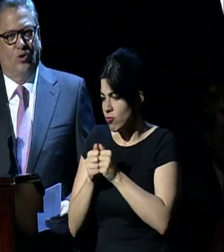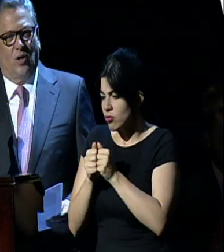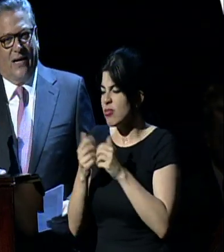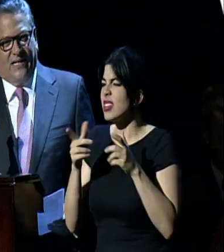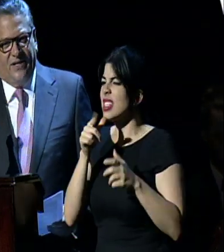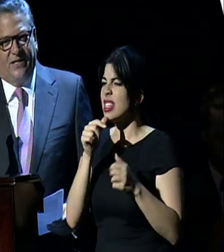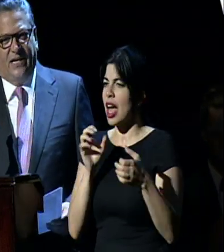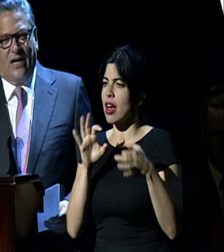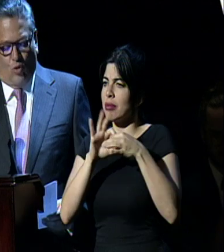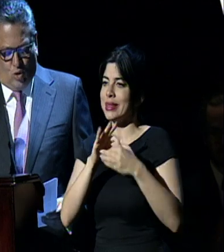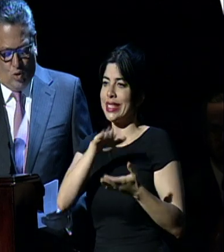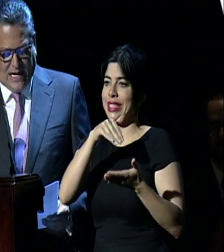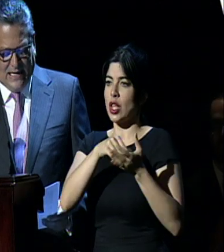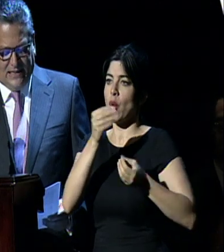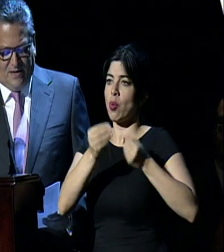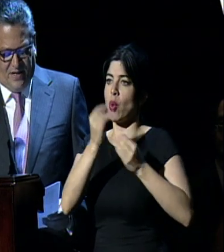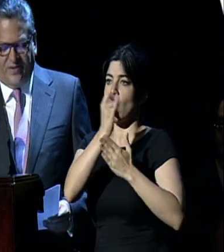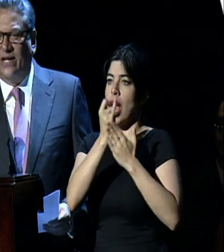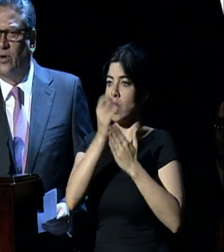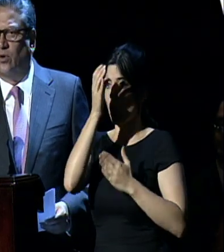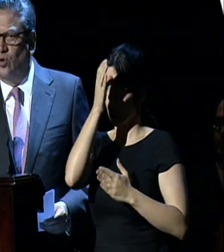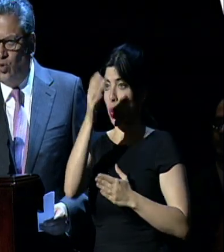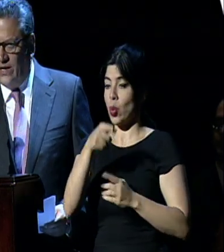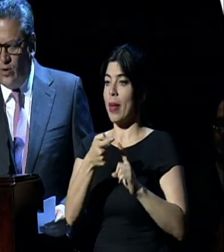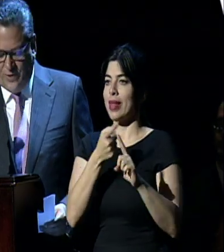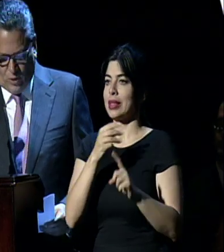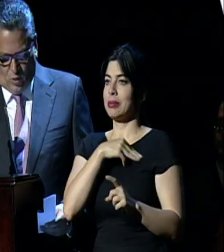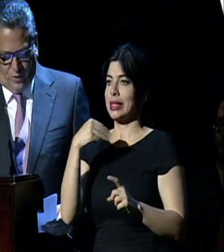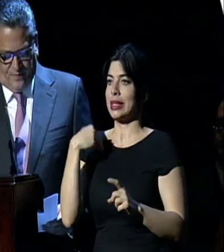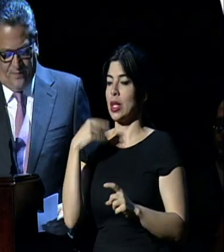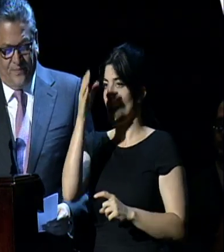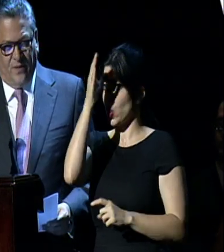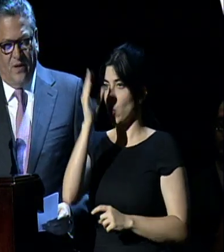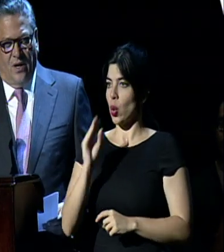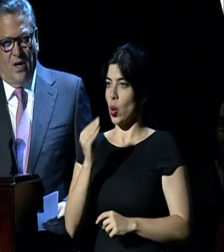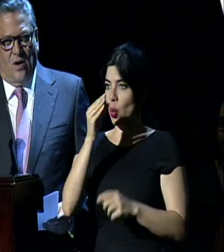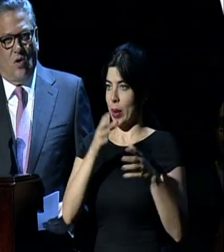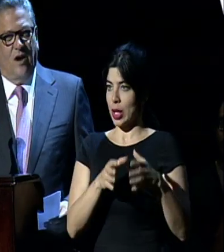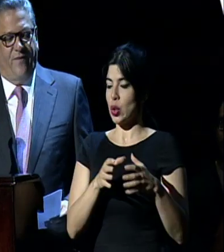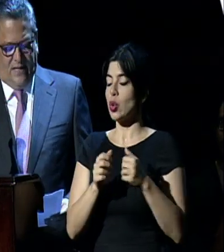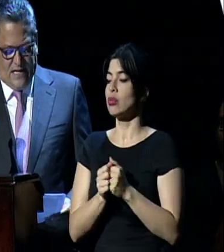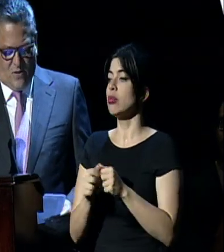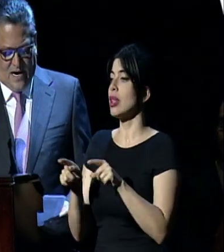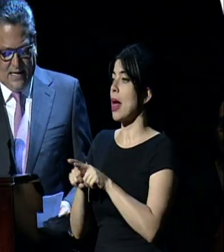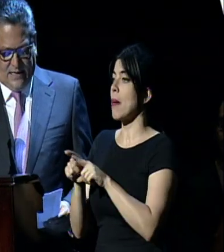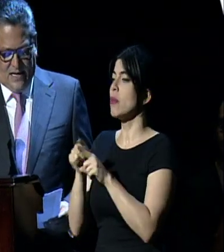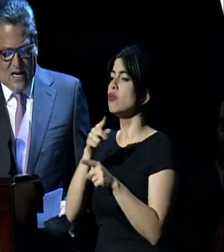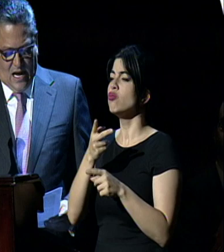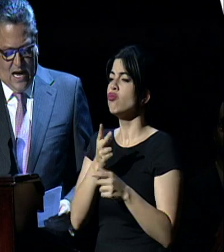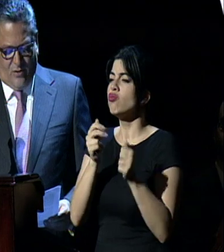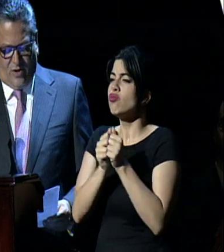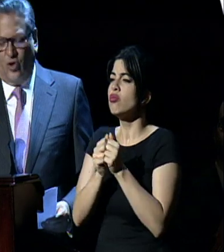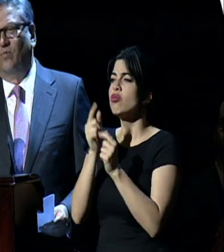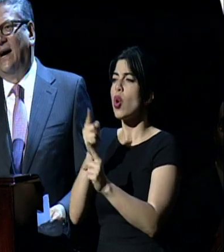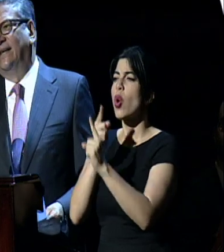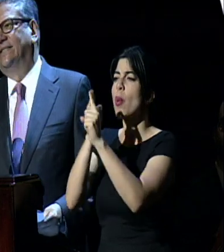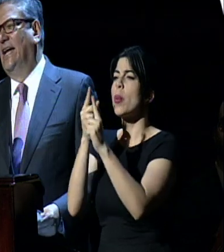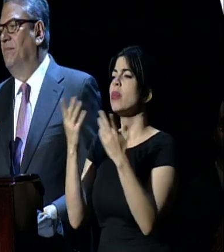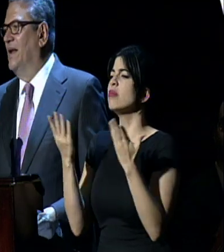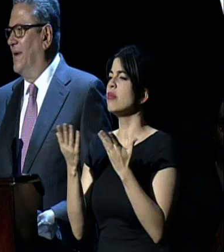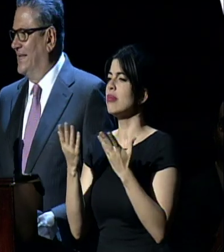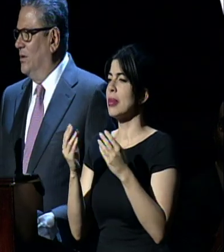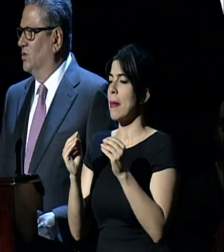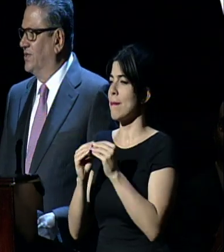de Producción Artística y Cultural del Ministerio de Cultura y Juventud, con el fin de llevar a nuestros